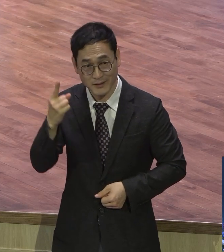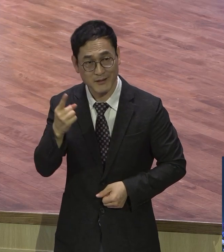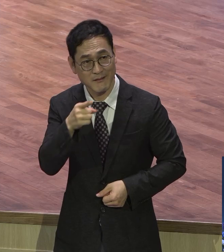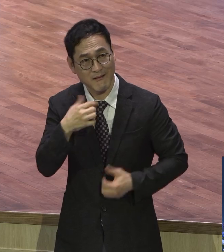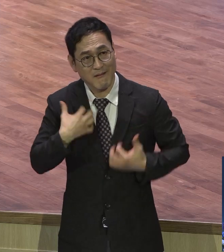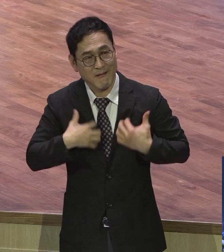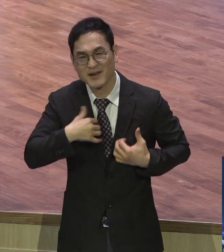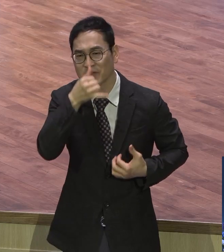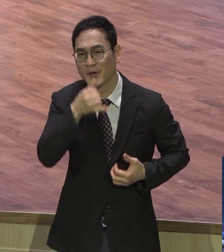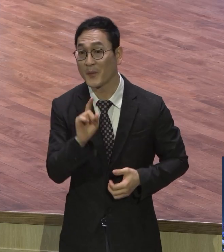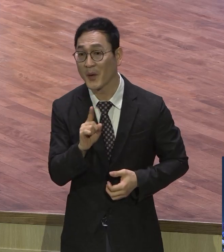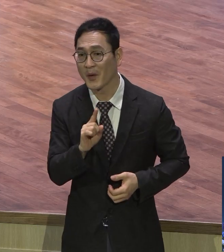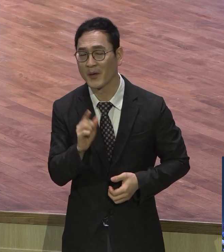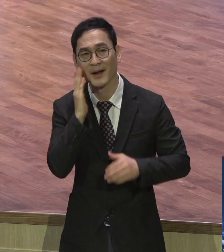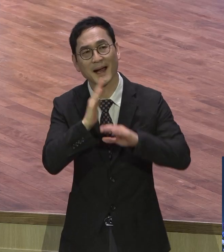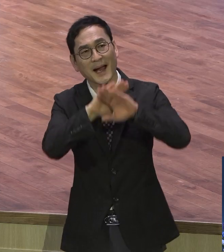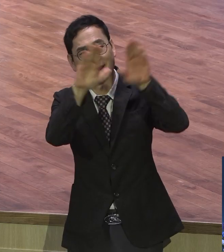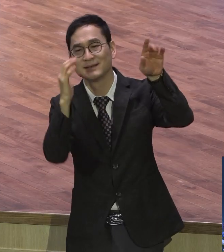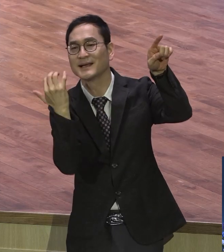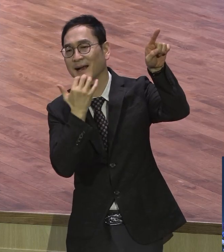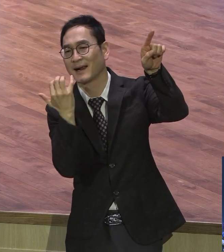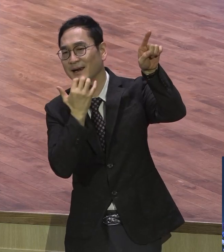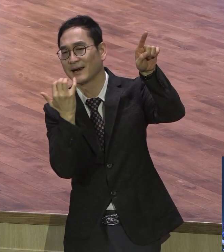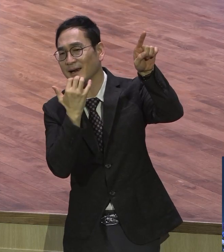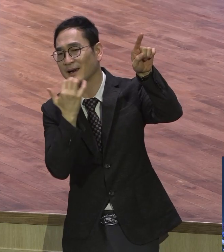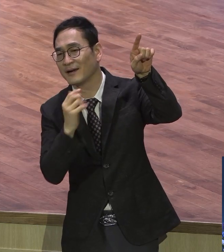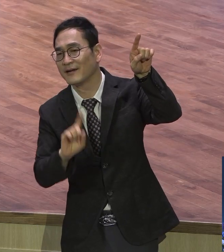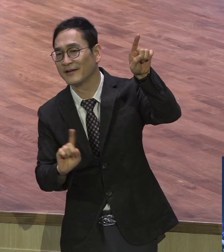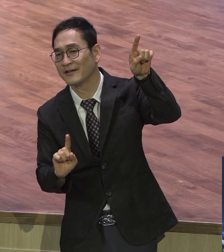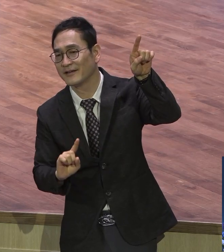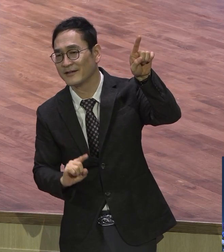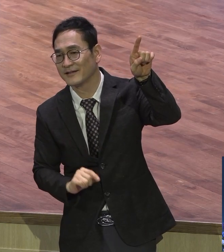뭐냐 하늘 색깔입니다. 하늘색